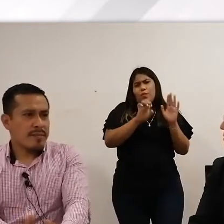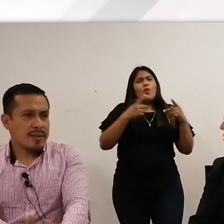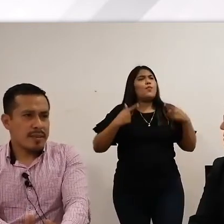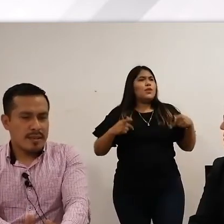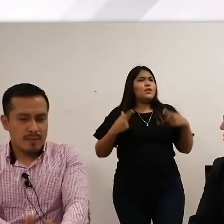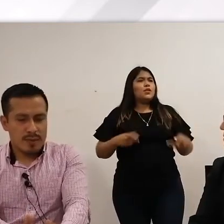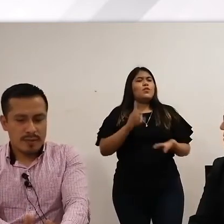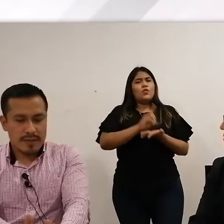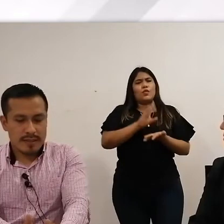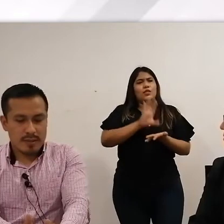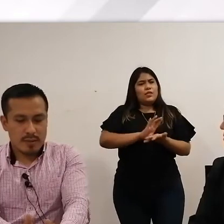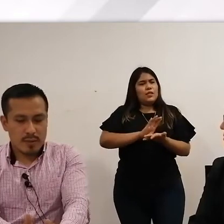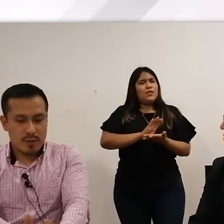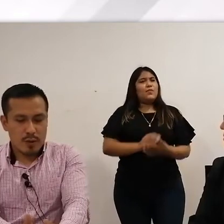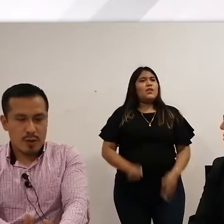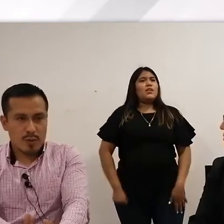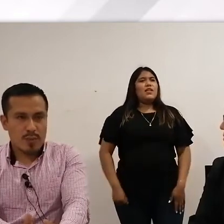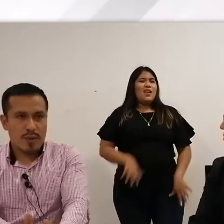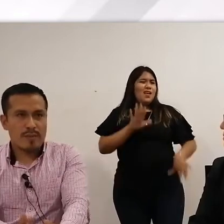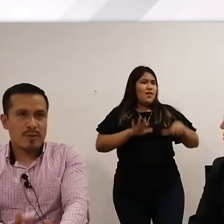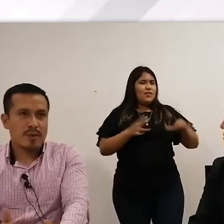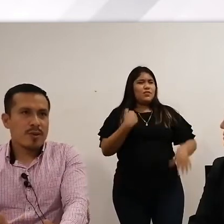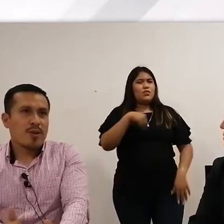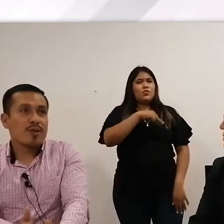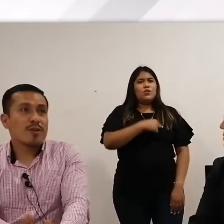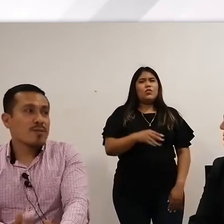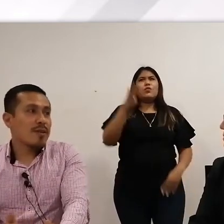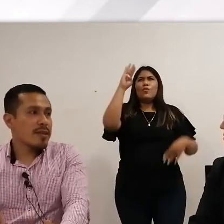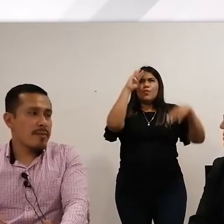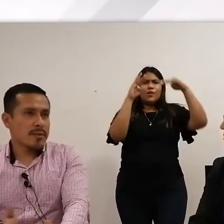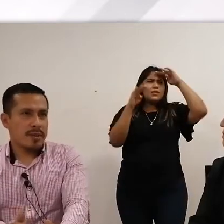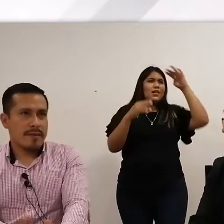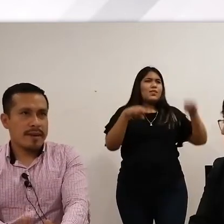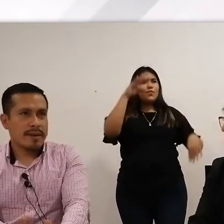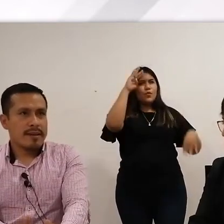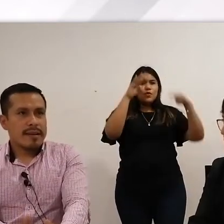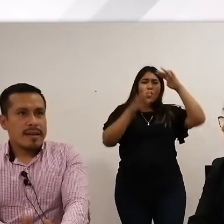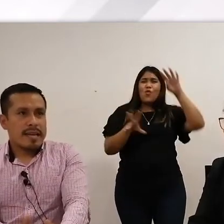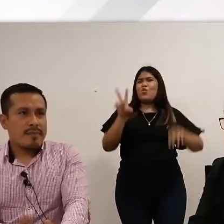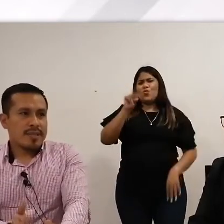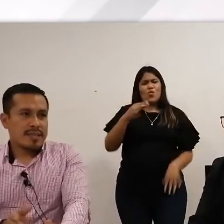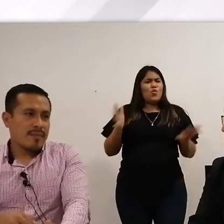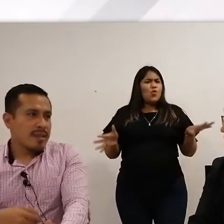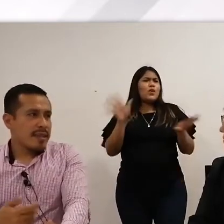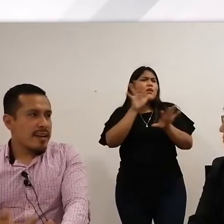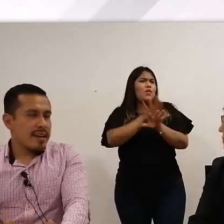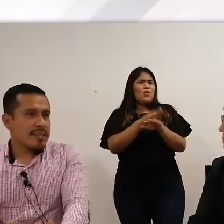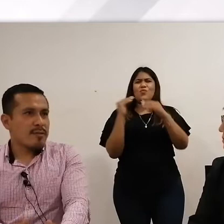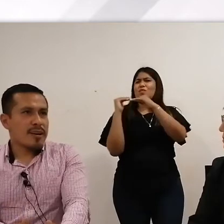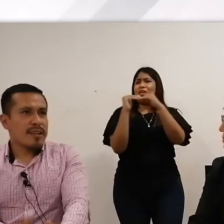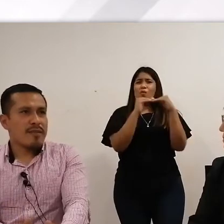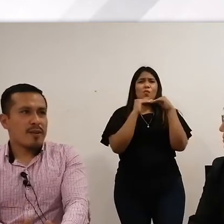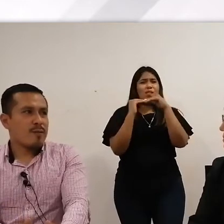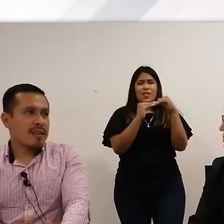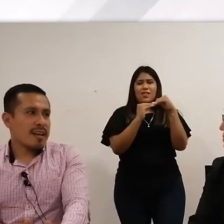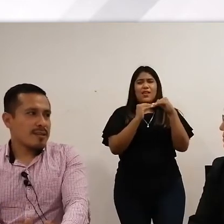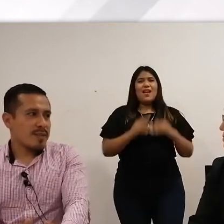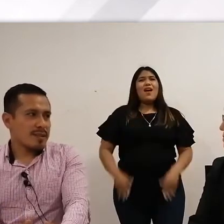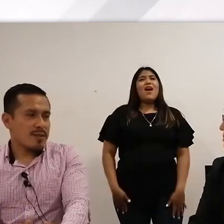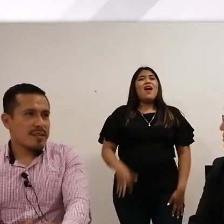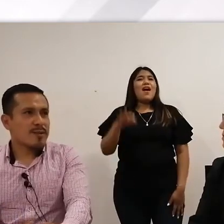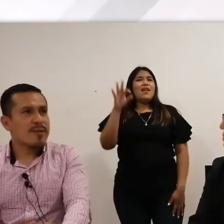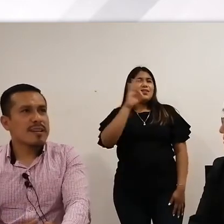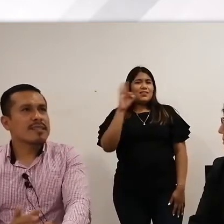con discapacidad muchas veces no los podemos o no los volteamos a ver. Y precisamente es lo que dificulta a